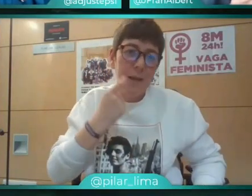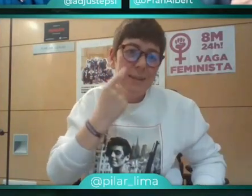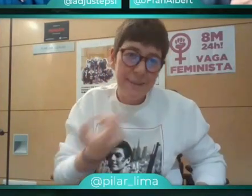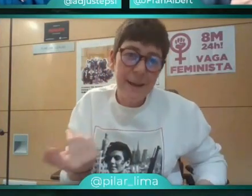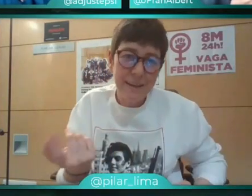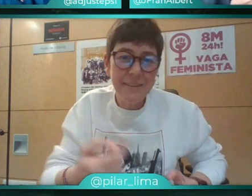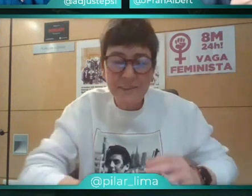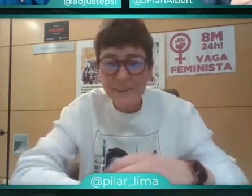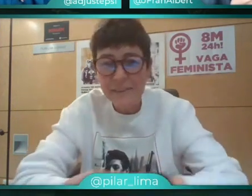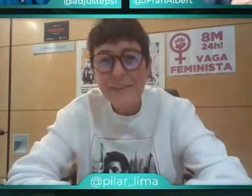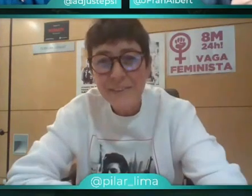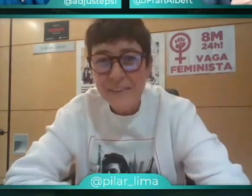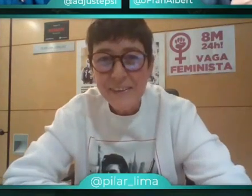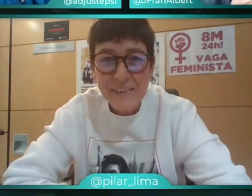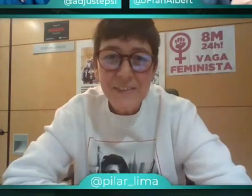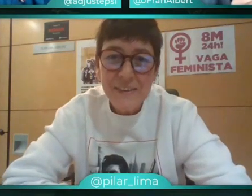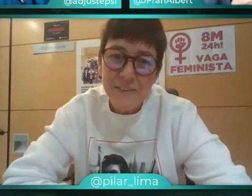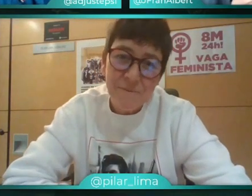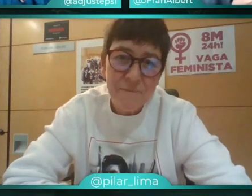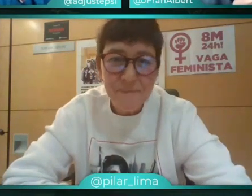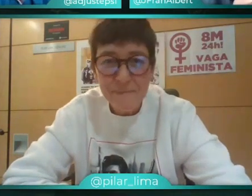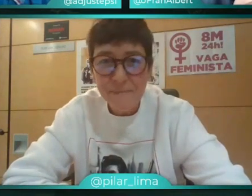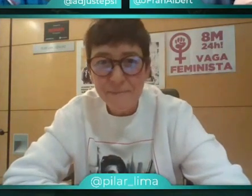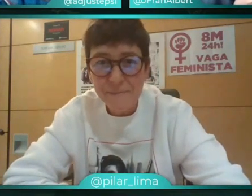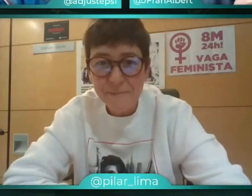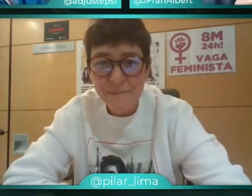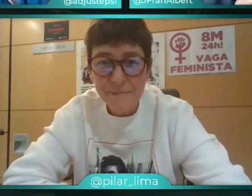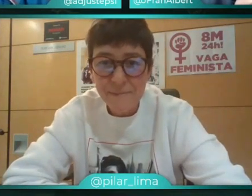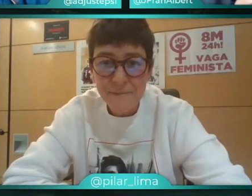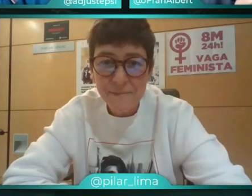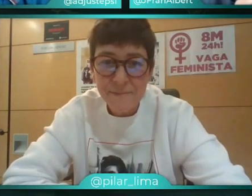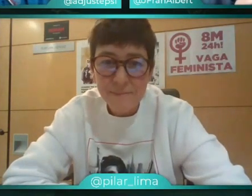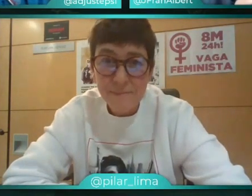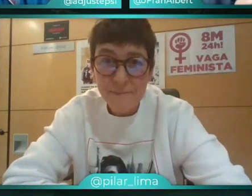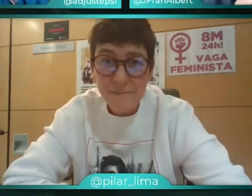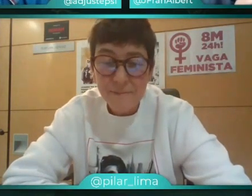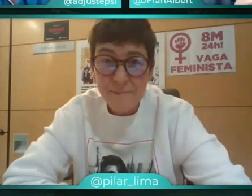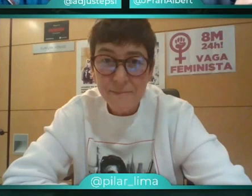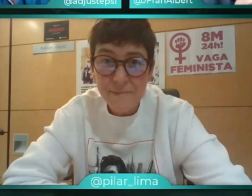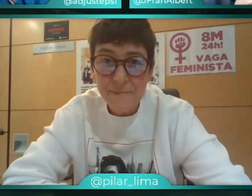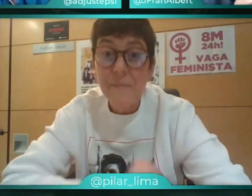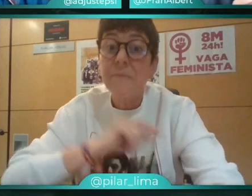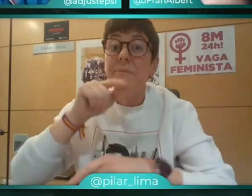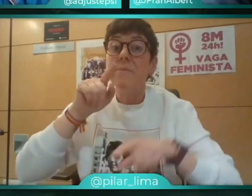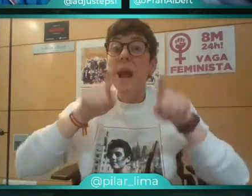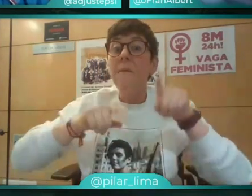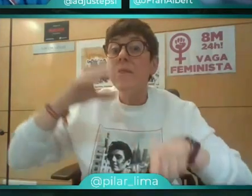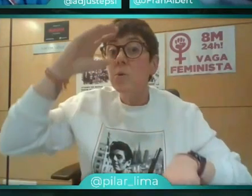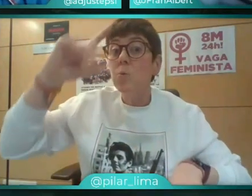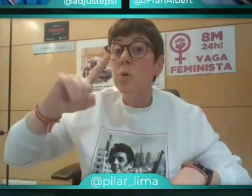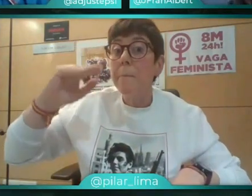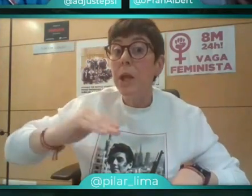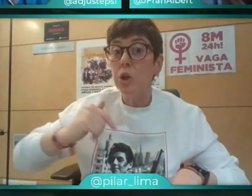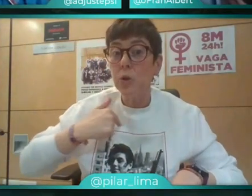de de la intérprete de lengua y signos y les cuesta mirarme a mí a los ojos entiendo que cuesta al principio Claro claro claro